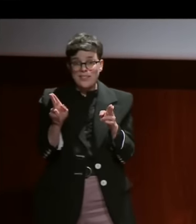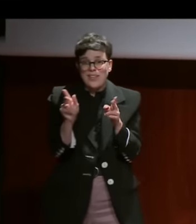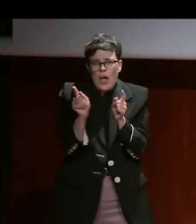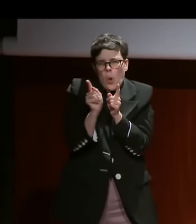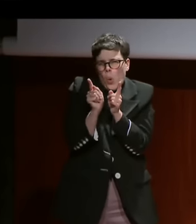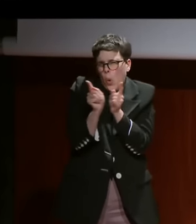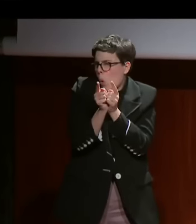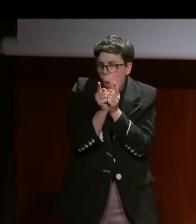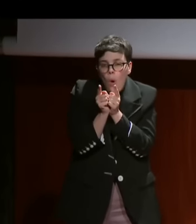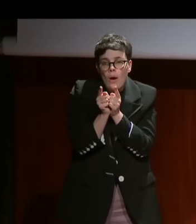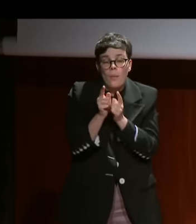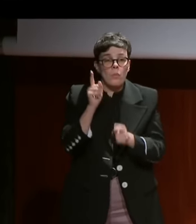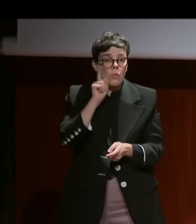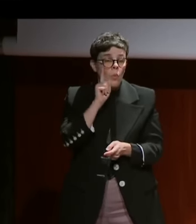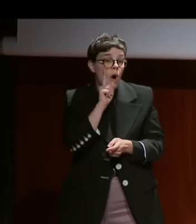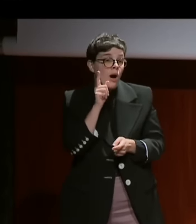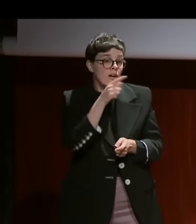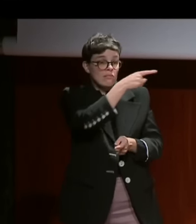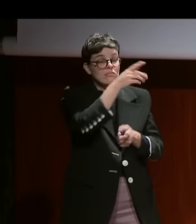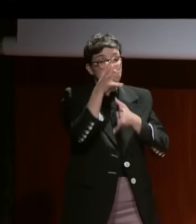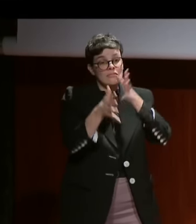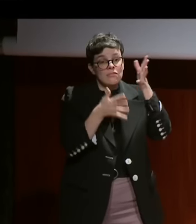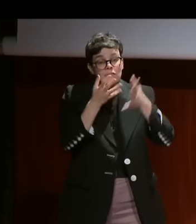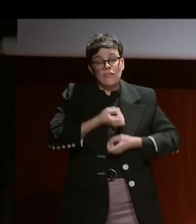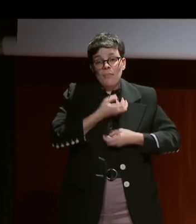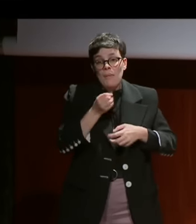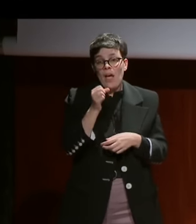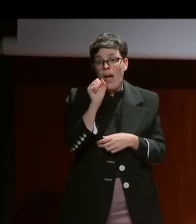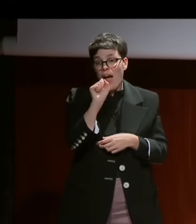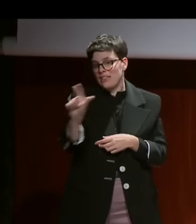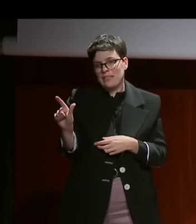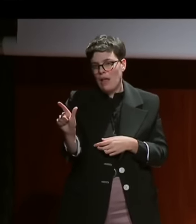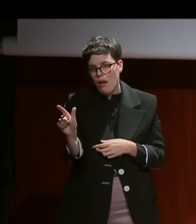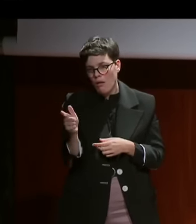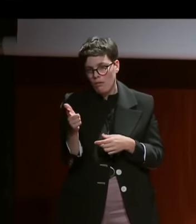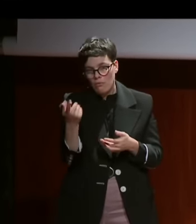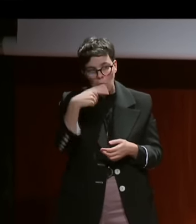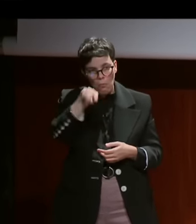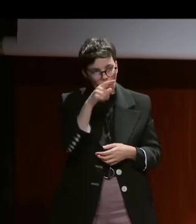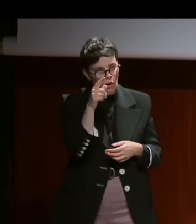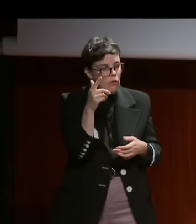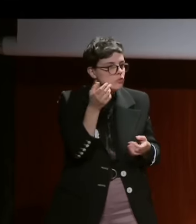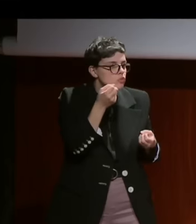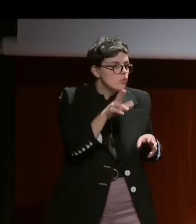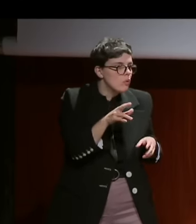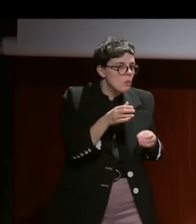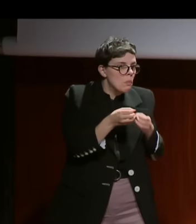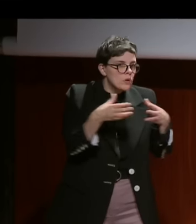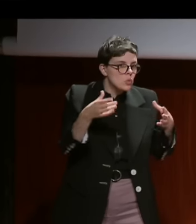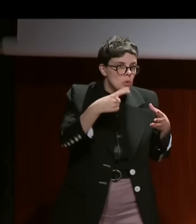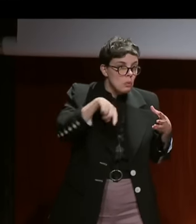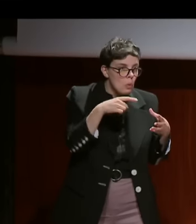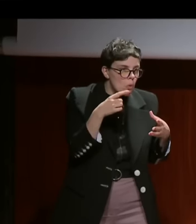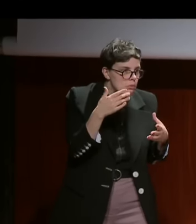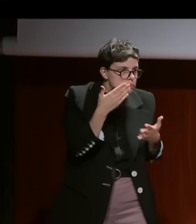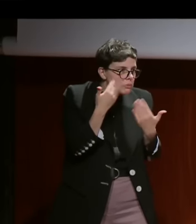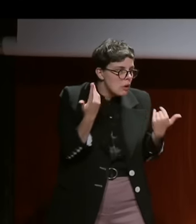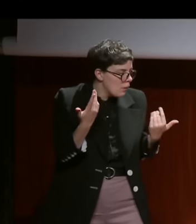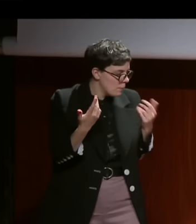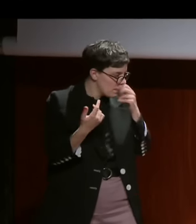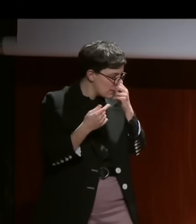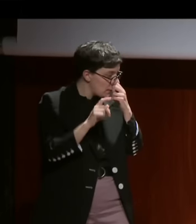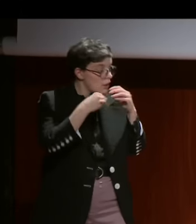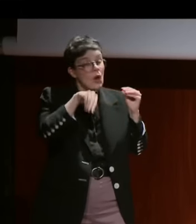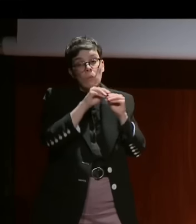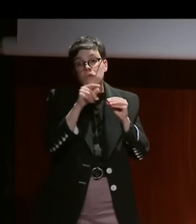Et je vais vous montrer un extrait très court de ce qui est dit là. Et en fait, il s'exprime en ASL. Et